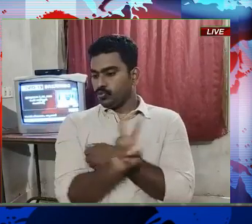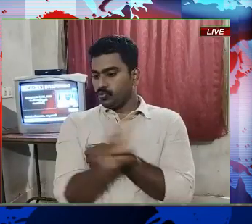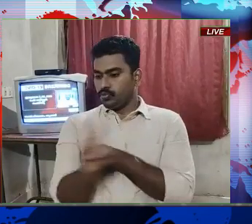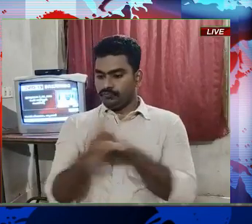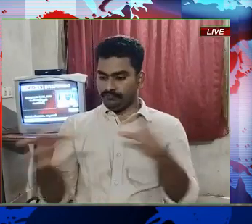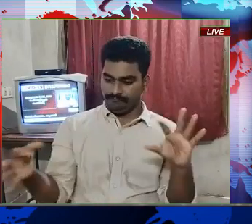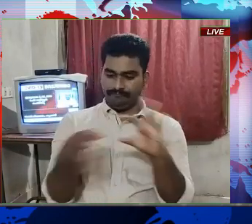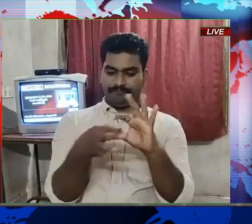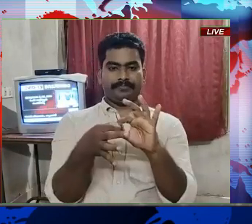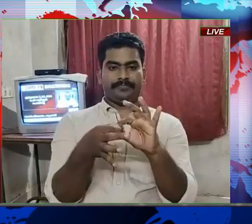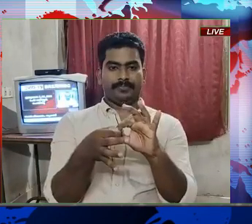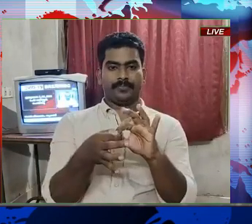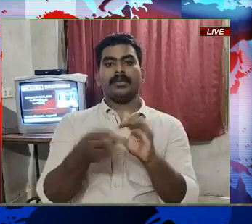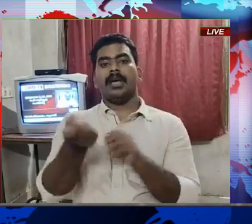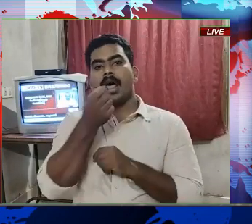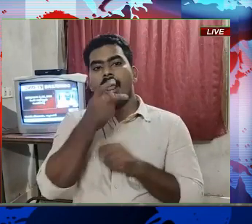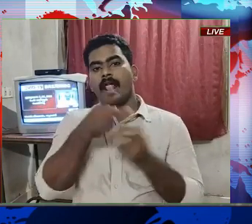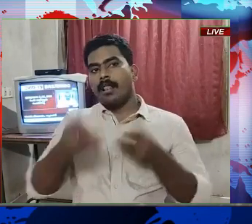അണുവിമുക്തമാക്കാൻ